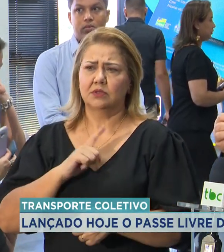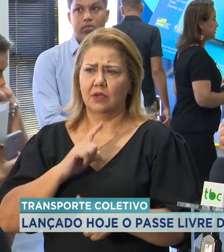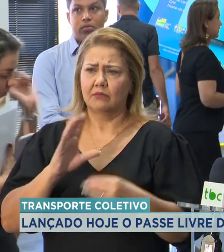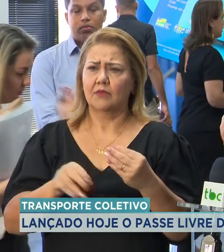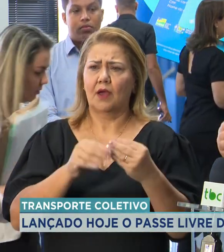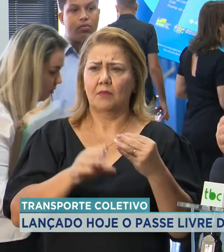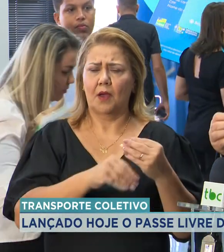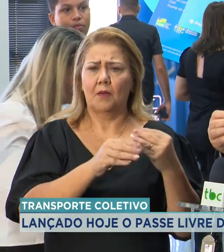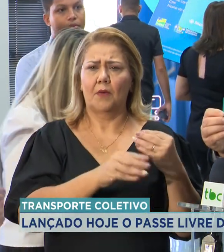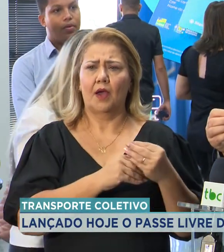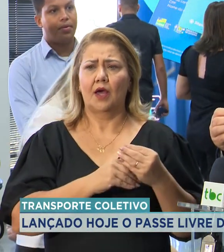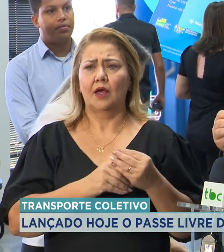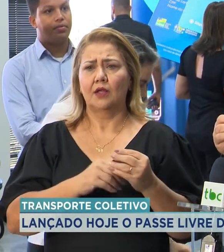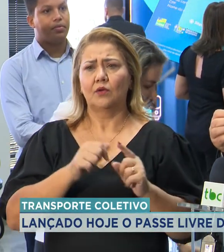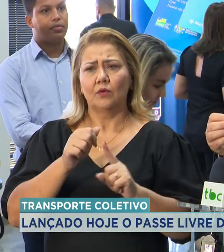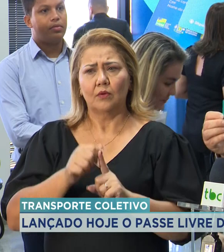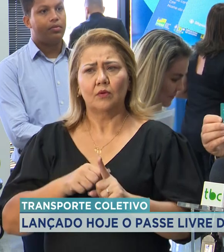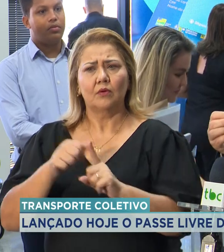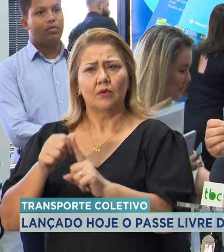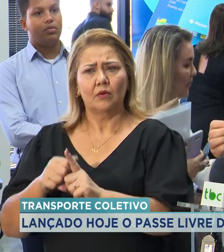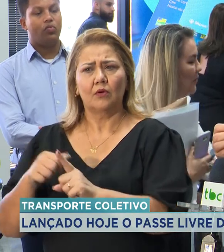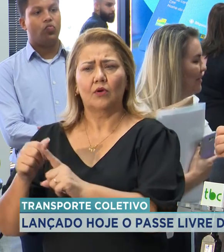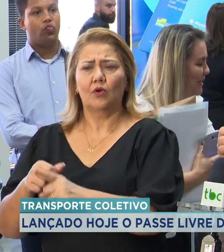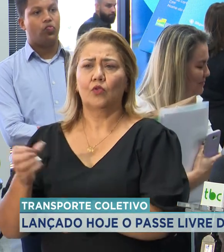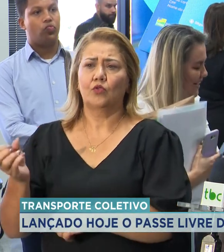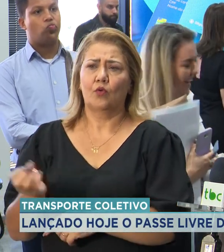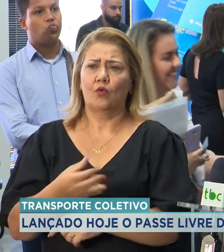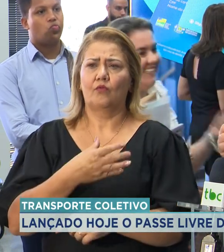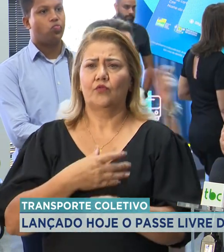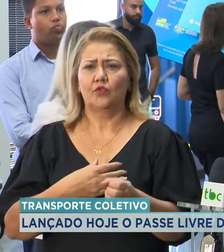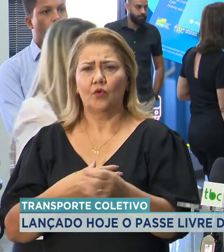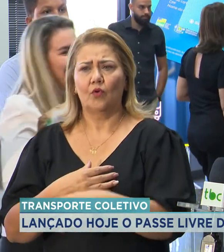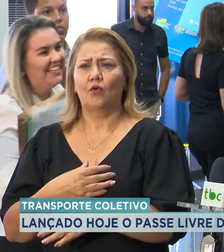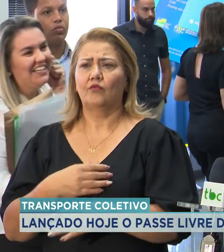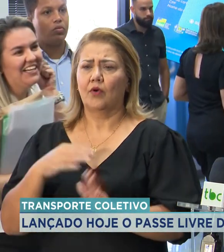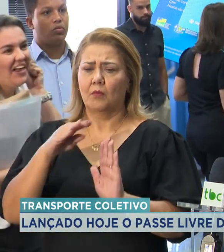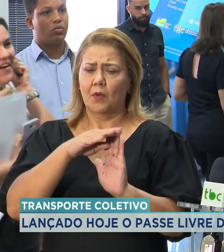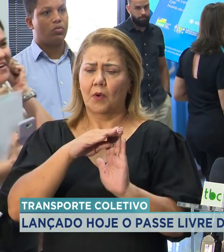implementadas e a cada 30 dias, né, nós estamos lançando um novo produto que faz parte desse cronograma.